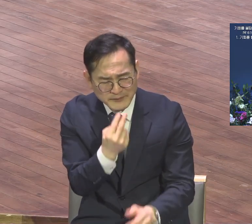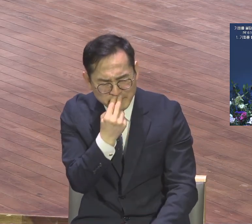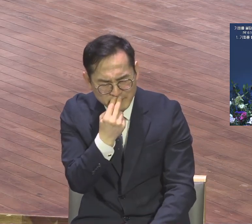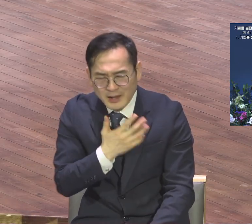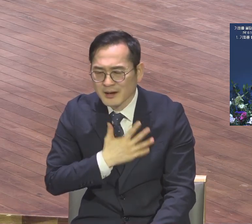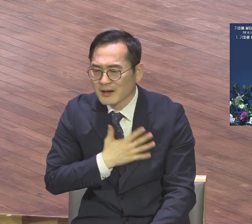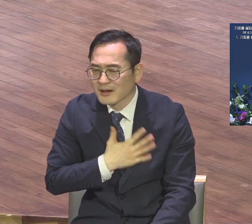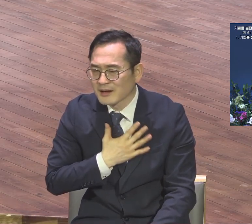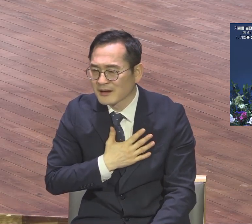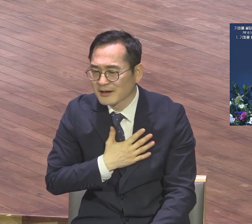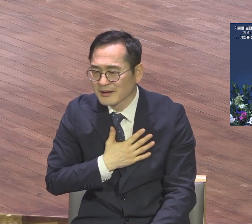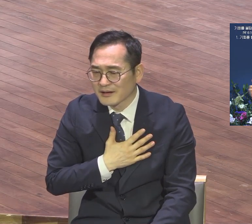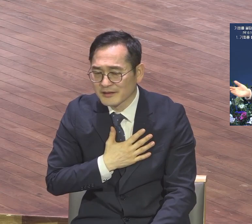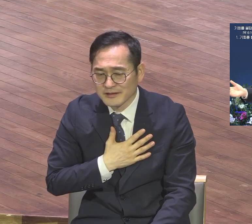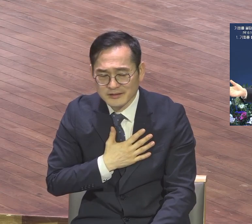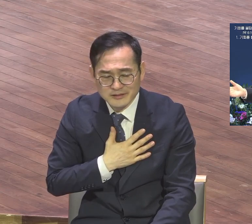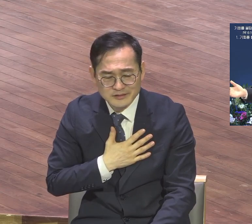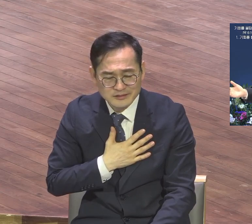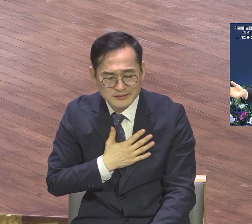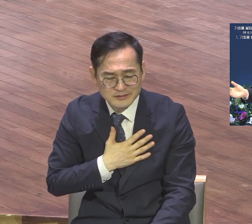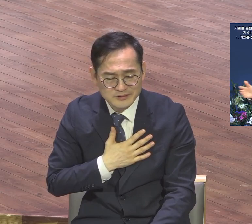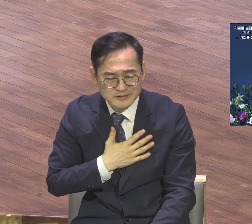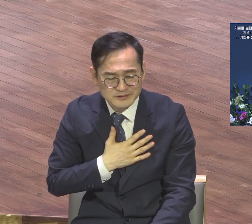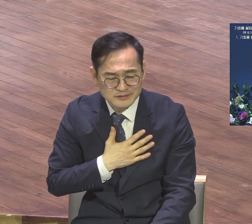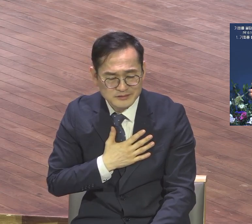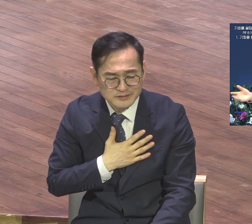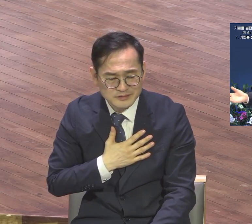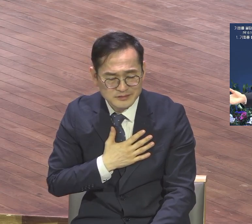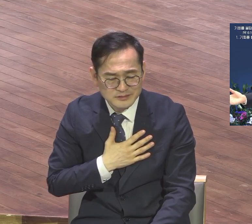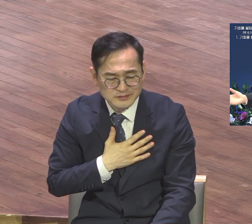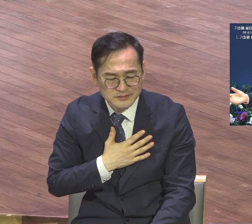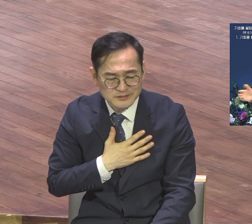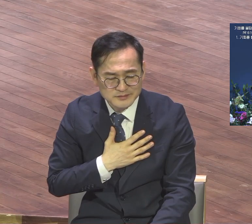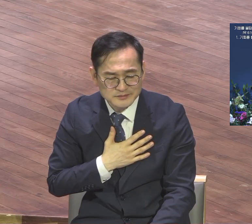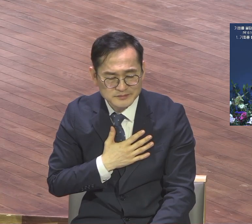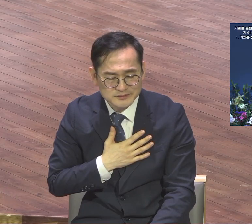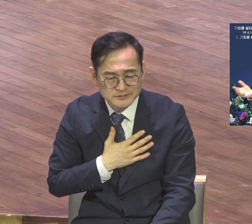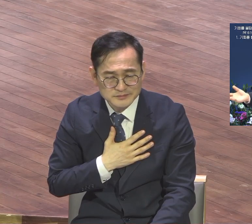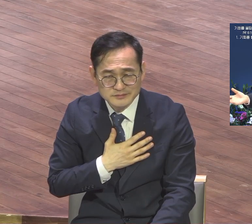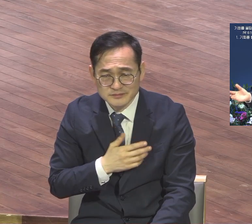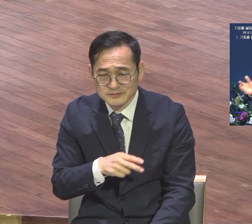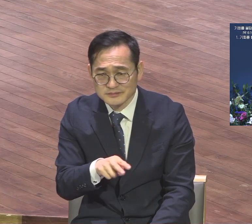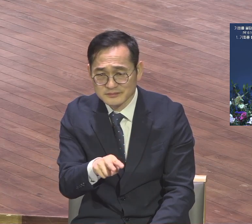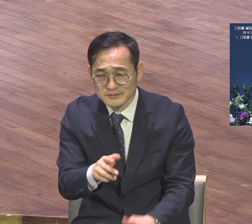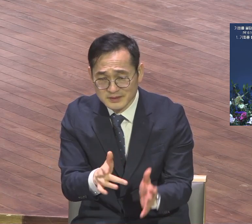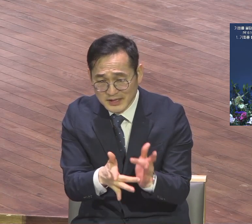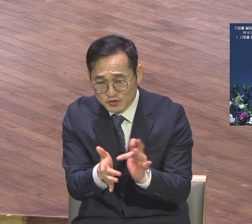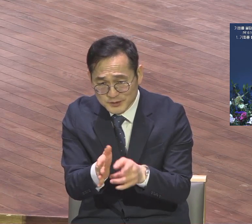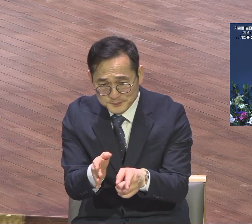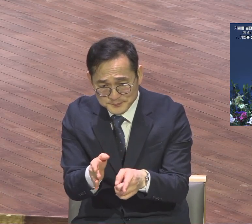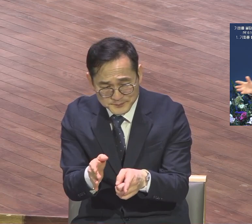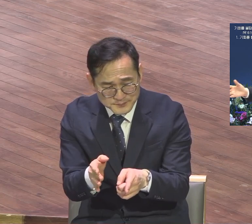성결잉태 태어나셨지만 나머지는 아니잖아요. 요셉과 마리아 통에 태어났잖아. 그런데 예수님의 형제, 저 누는 다